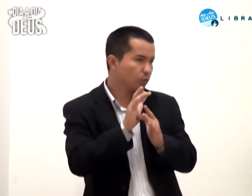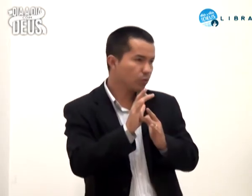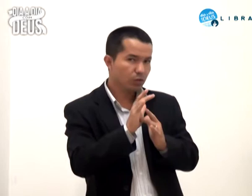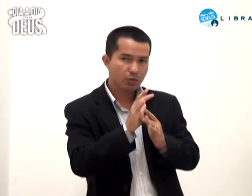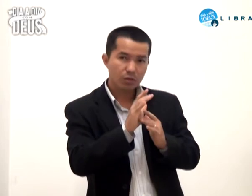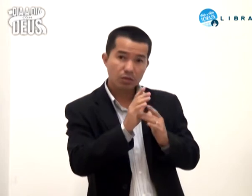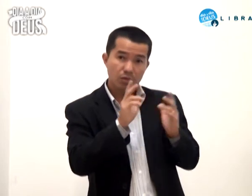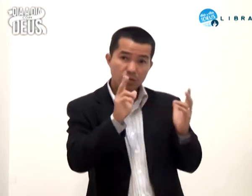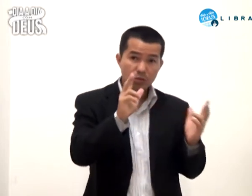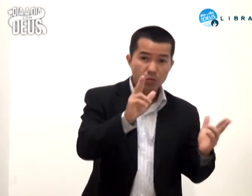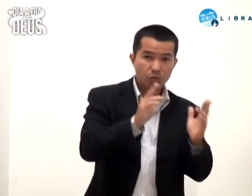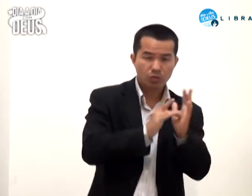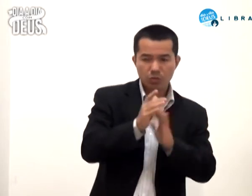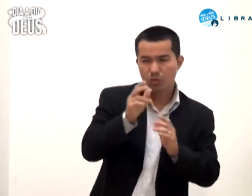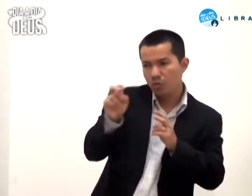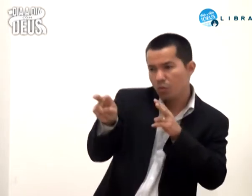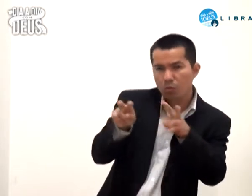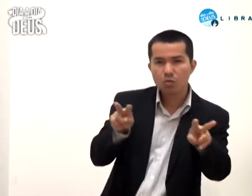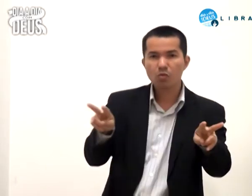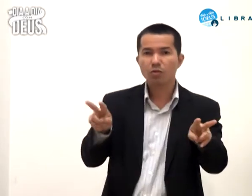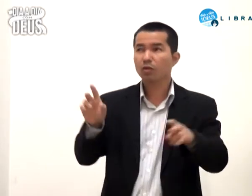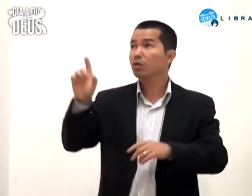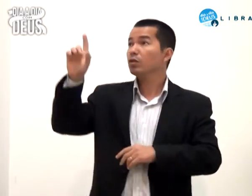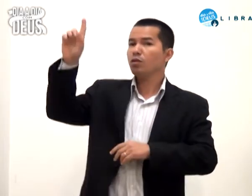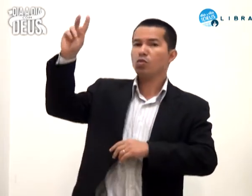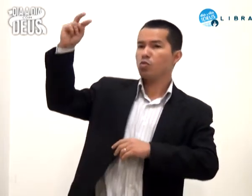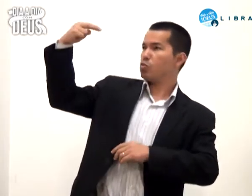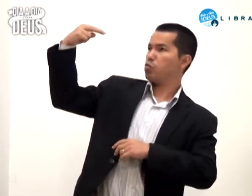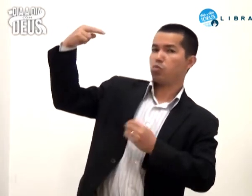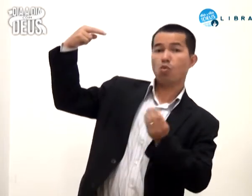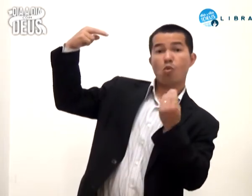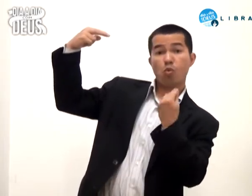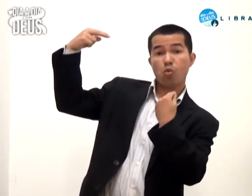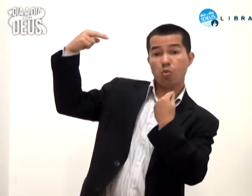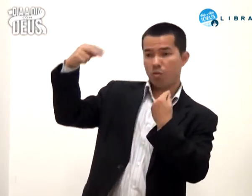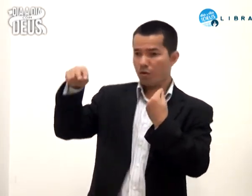os outros na perspectiva de Deus. E hoje nós vamos tratar de uma